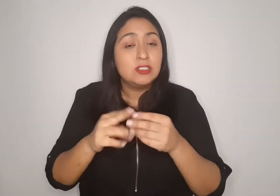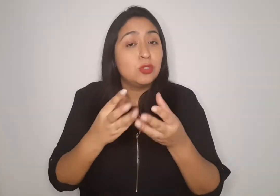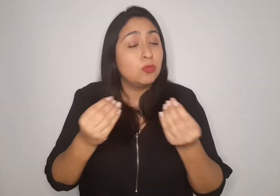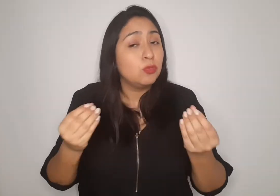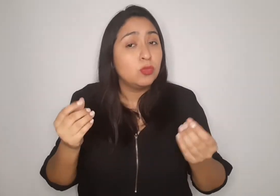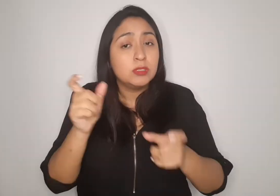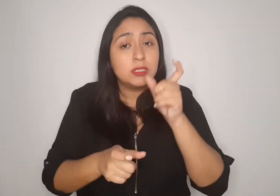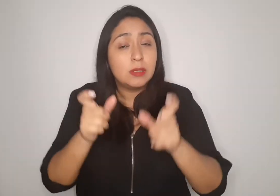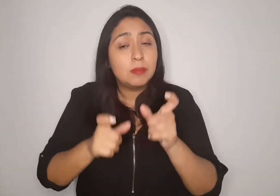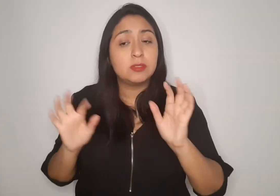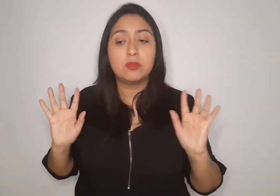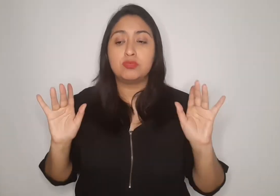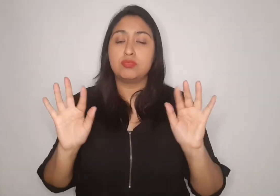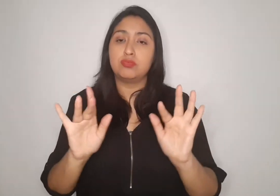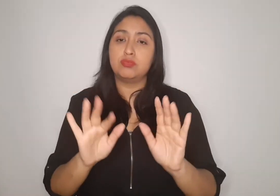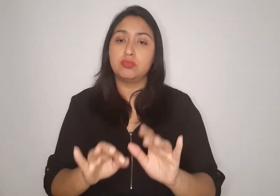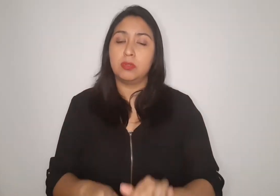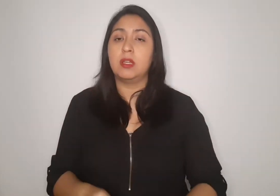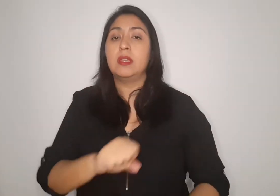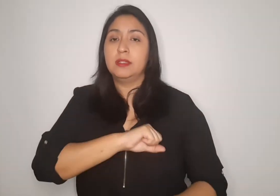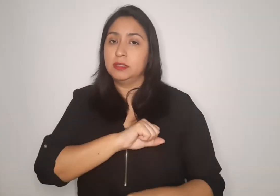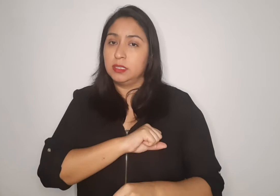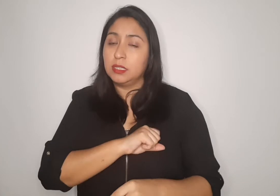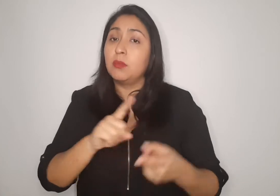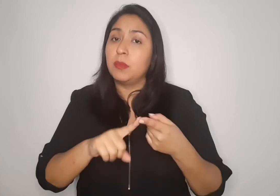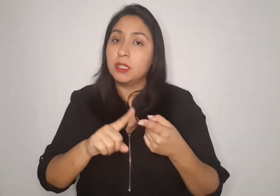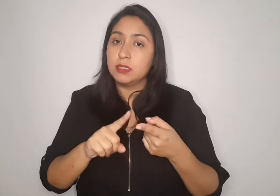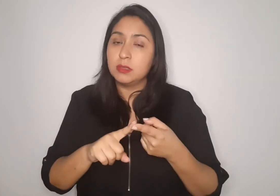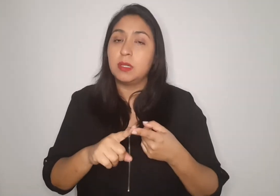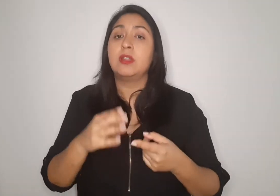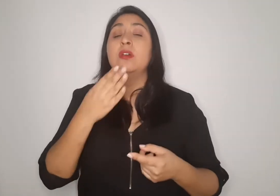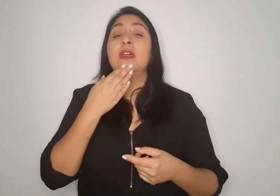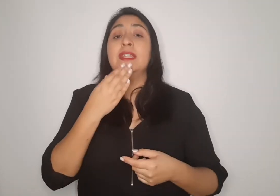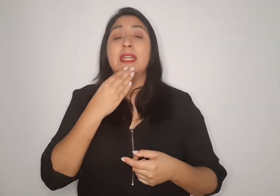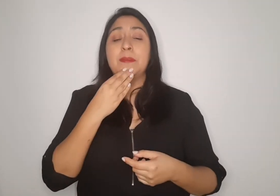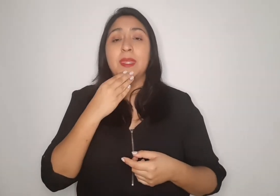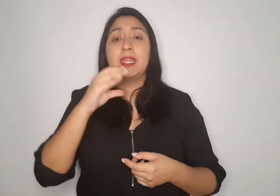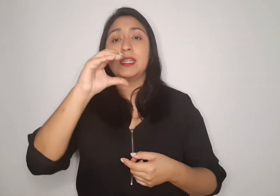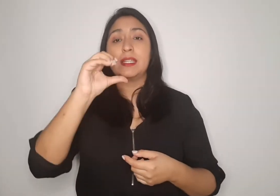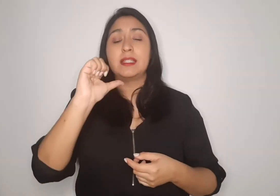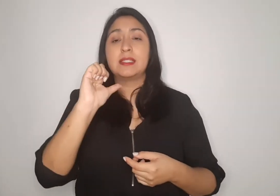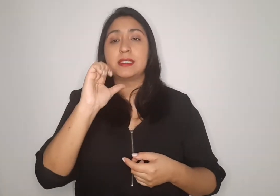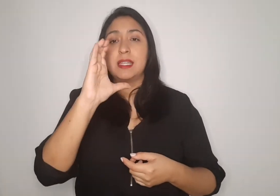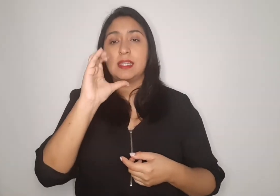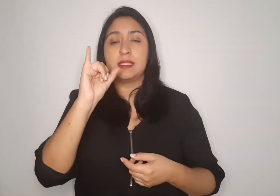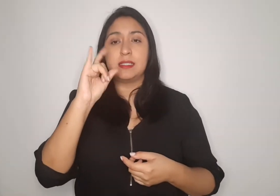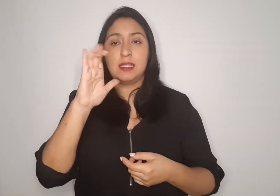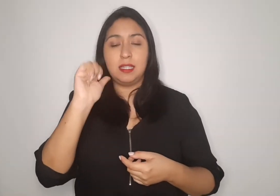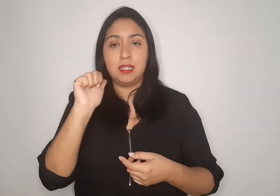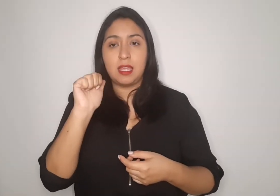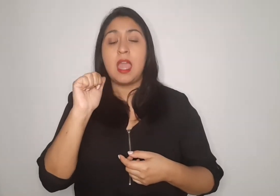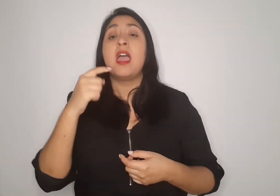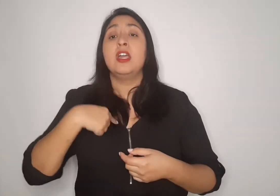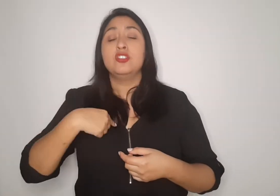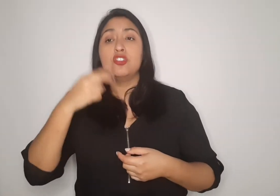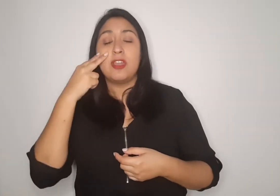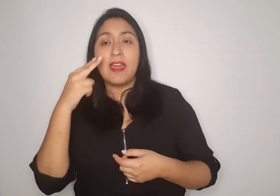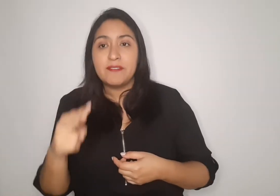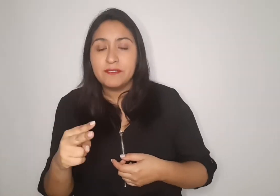presente. Cecilia Vicuña también, cuando soñé con ella, que corría con un hilo rojo envolviendo la exhibición. También la llamé a Estados Unidos, y cuando vino